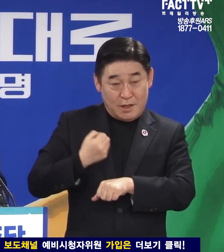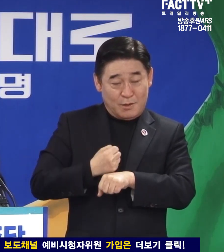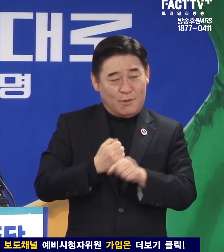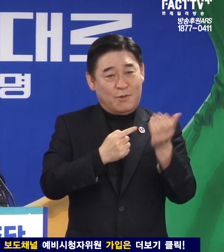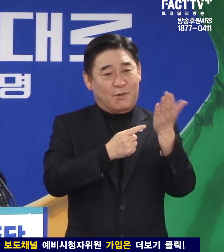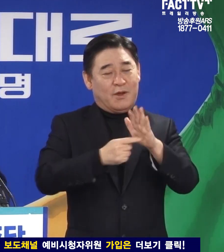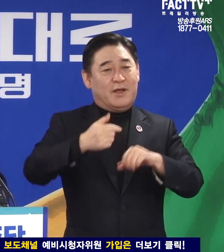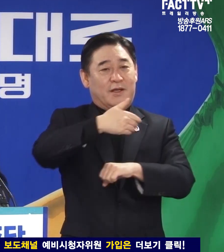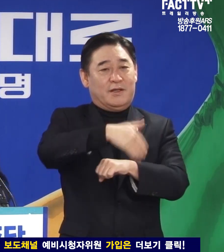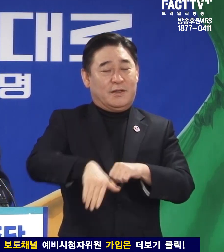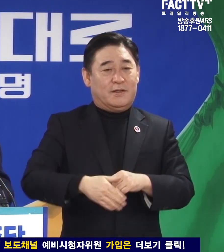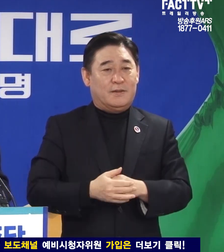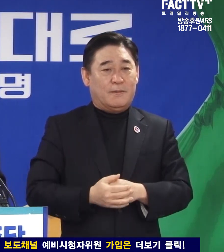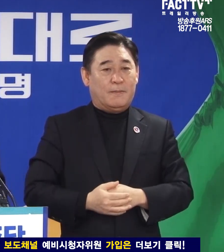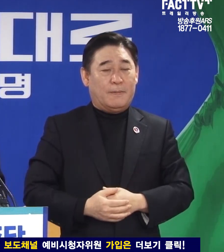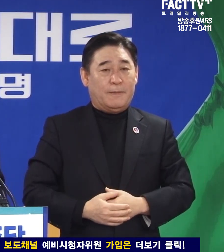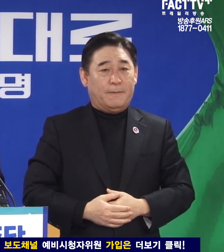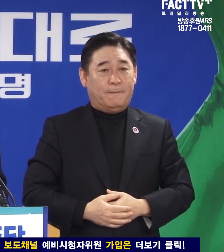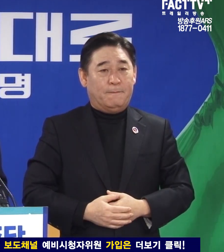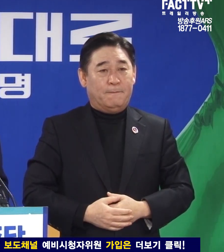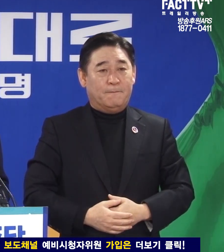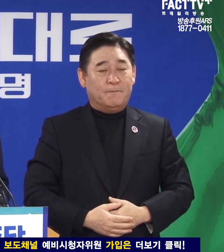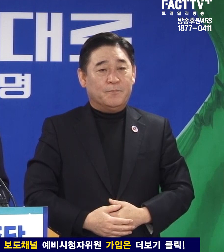공개하려고 합니다.